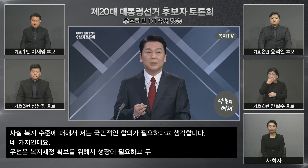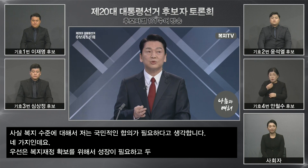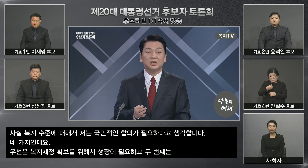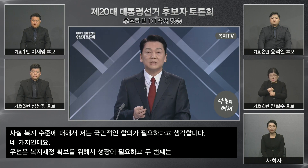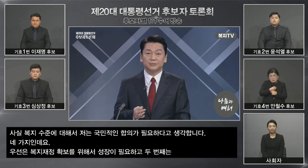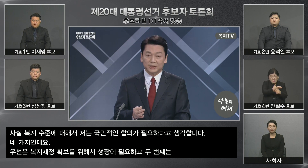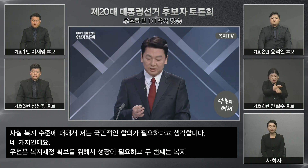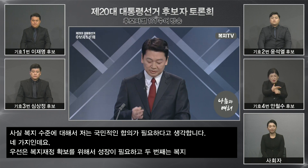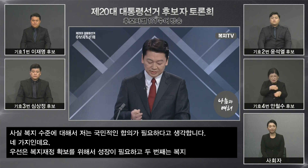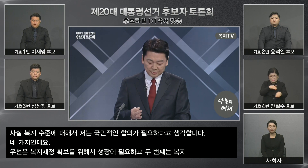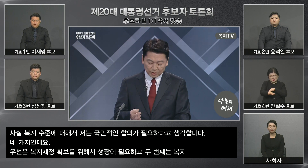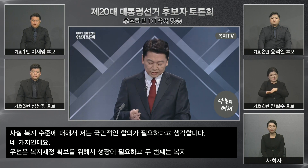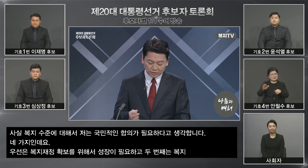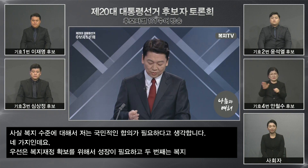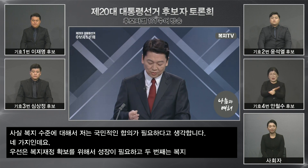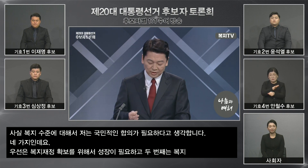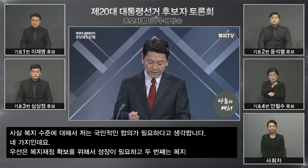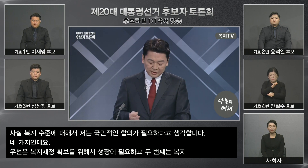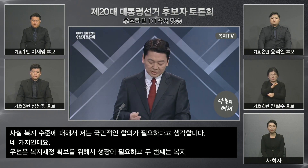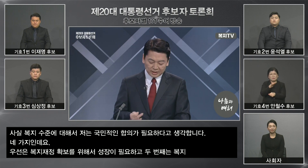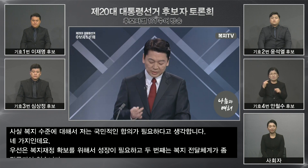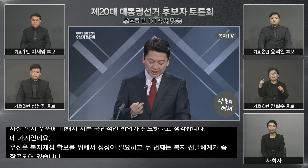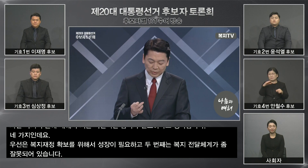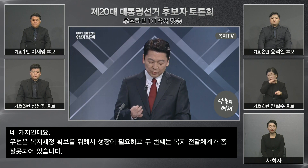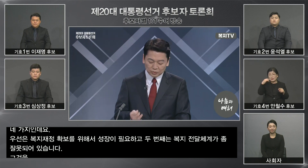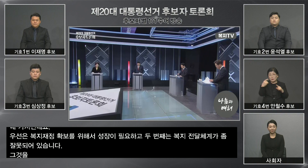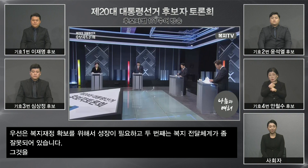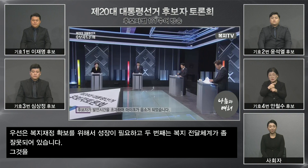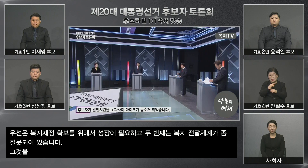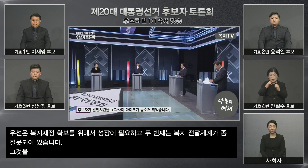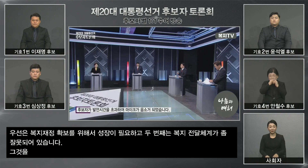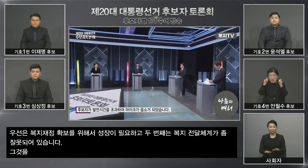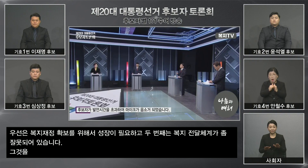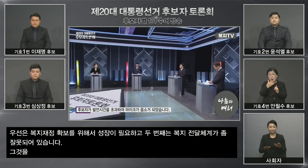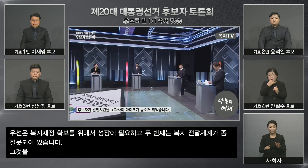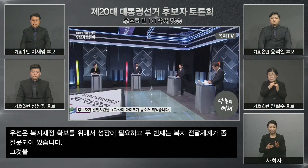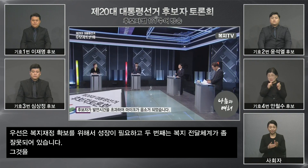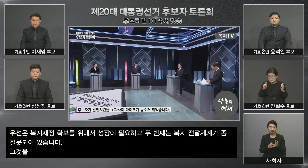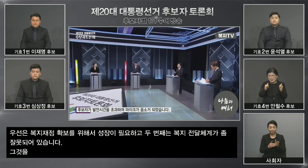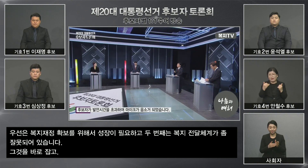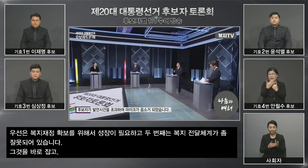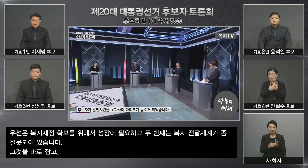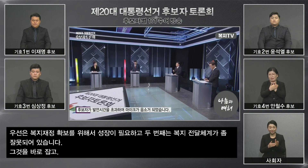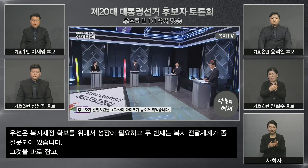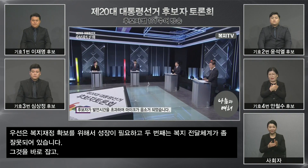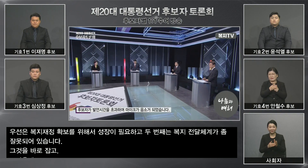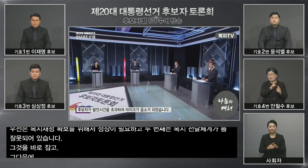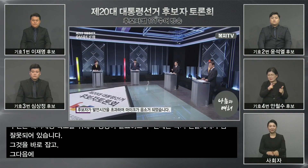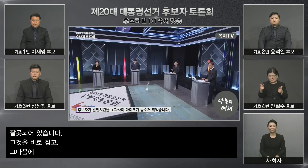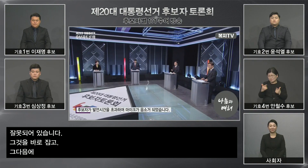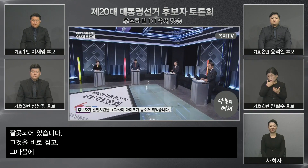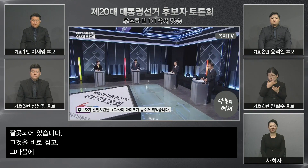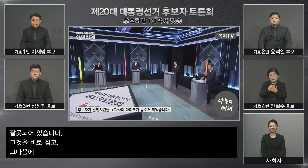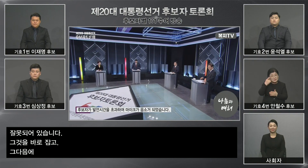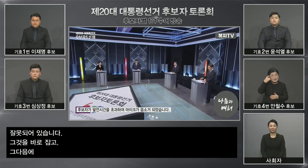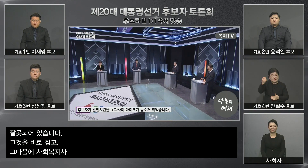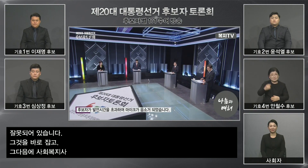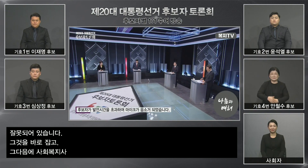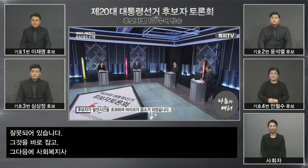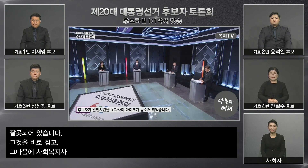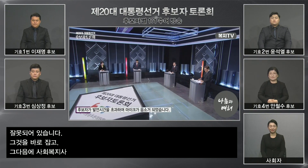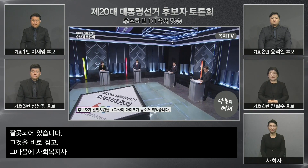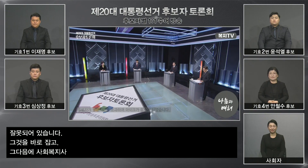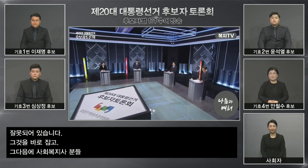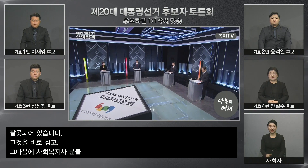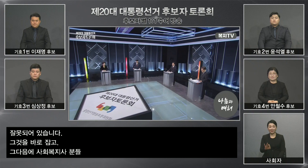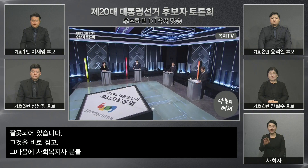좀 잘못되어 있습니다. 그것을 바로잡고, 네. 그다음에 사회복지사분들 처우에서 네. 저는 이게 중요하다고 생각합니다. 네,